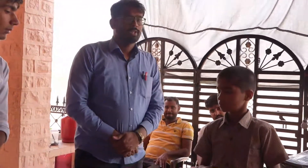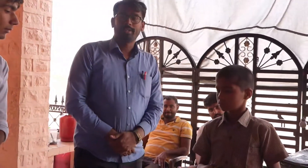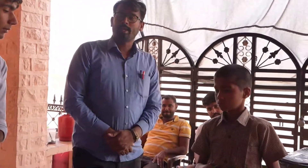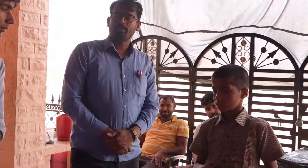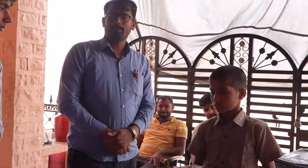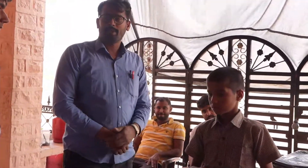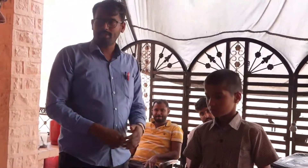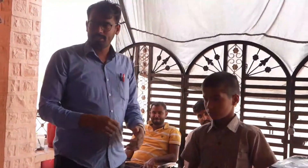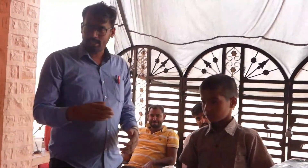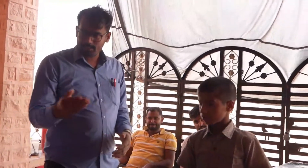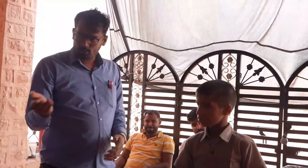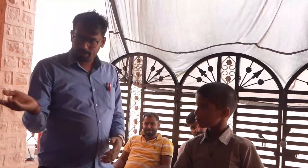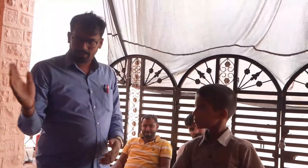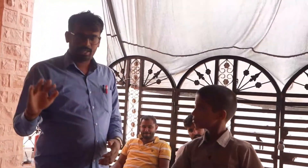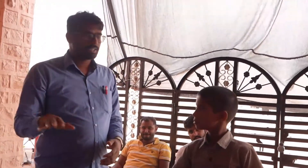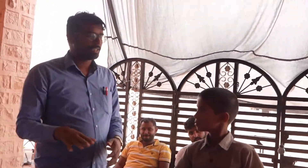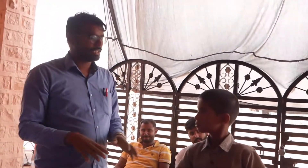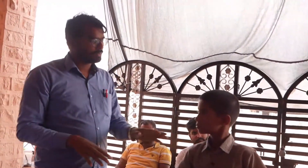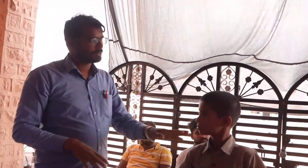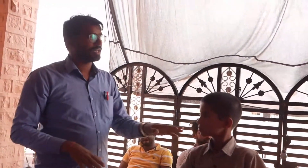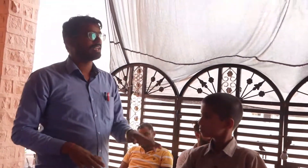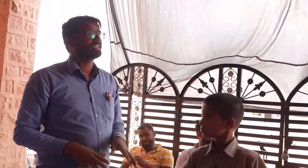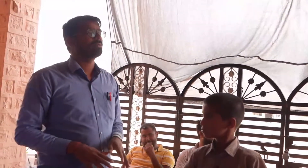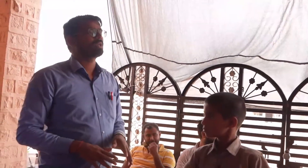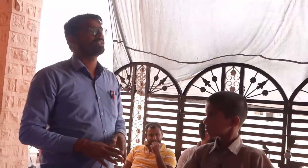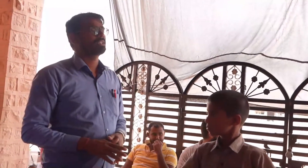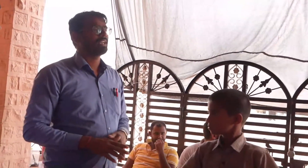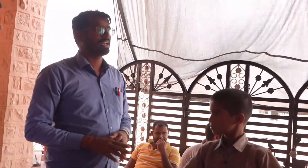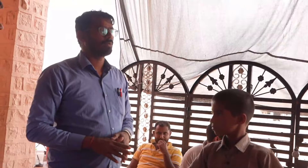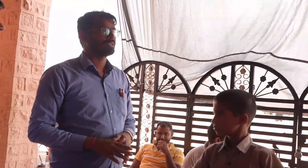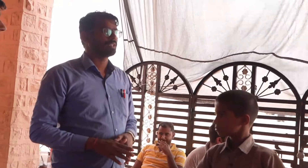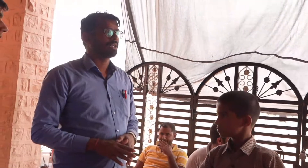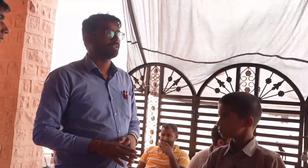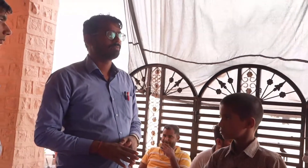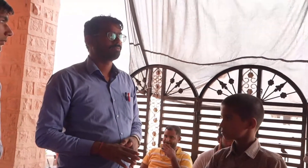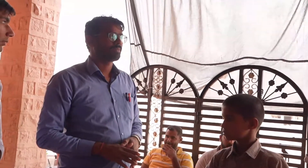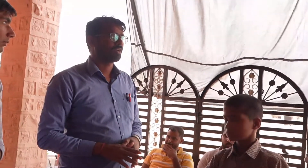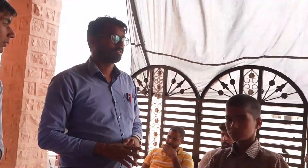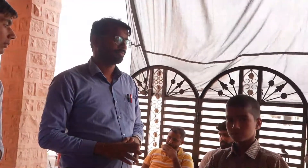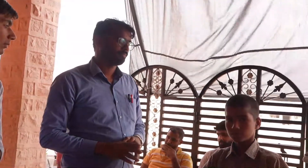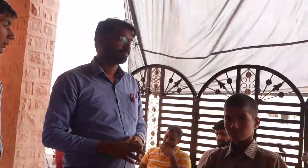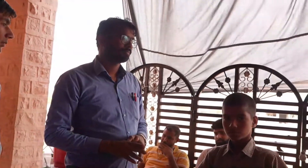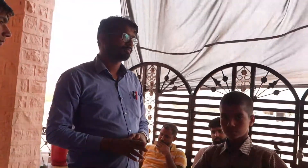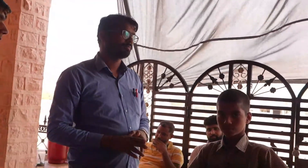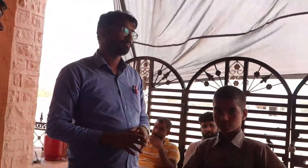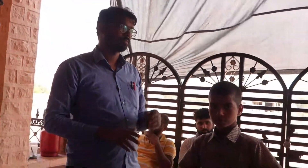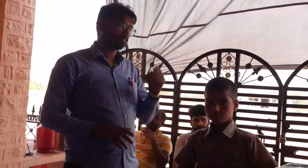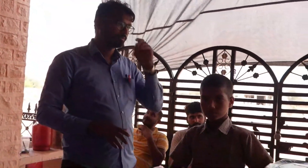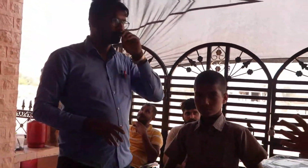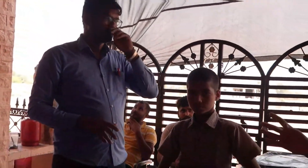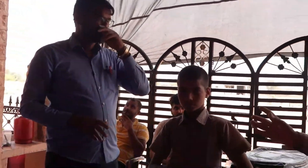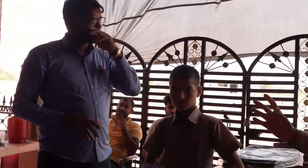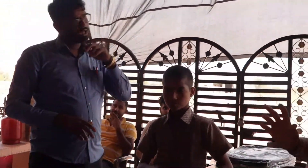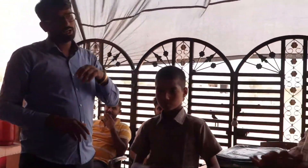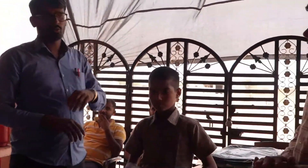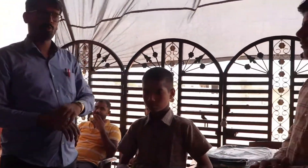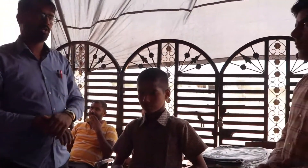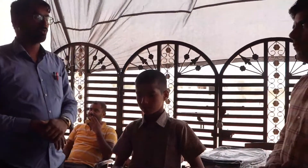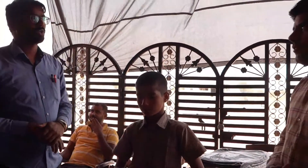इनका मतलब ऐसे सारी जो प्रक्रियाएं चलती हैं, मतलब सारी चीजें होती हैं, उनका साइन लैंग्वेज चलता है। खाना वगैरह खिलाना हो तो फिर साइन लैंग्वेज भी हाँ टोटल